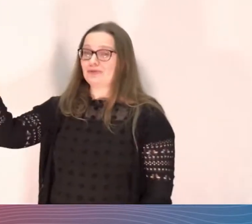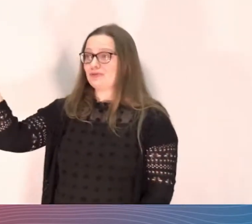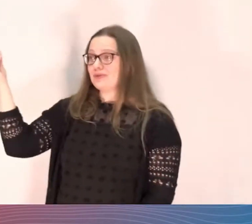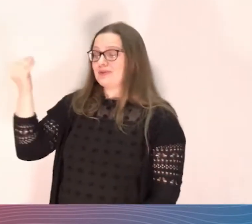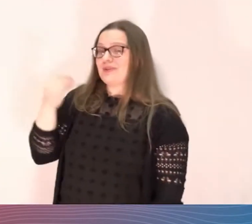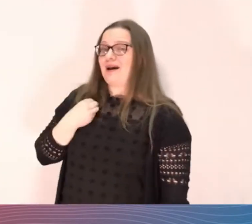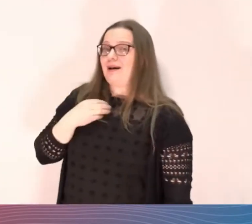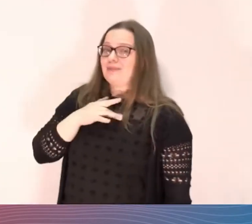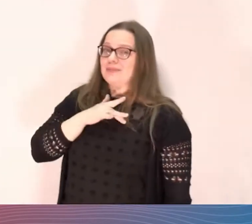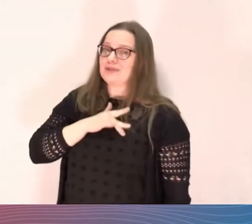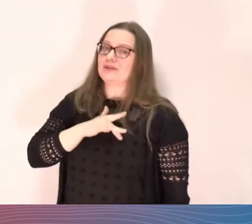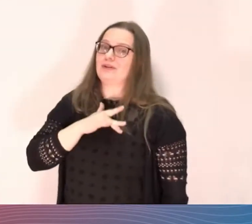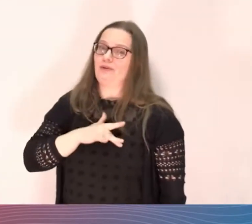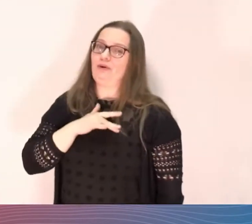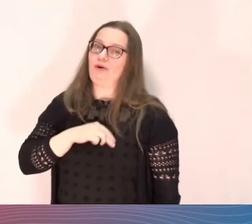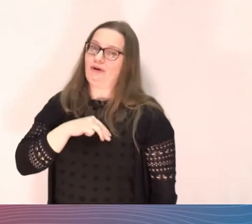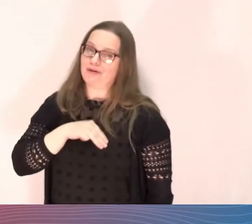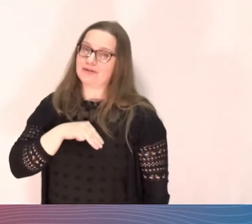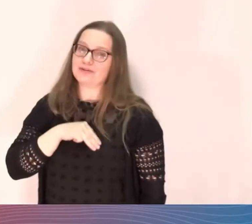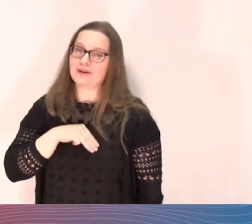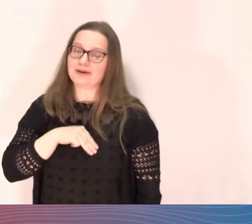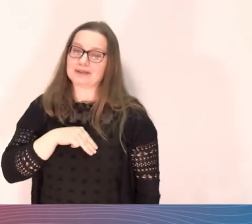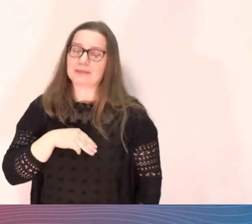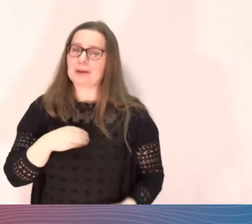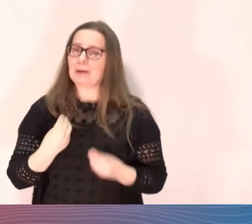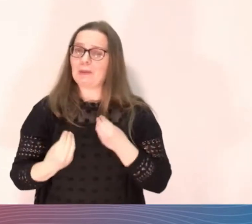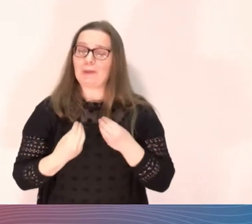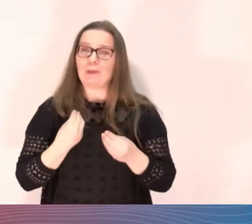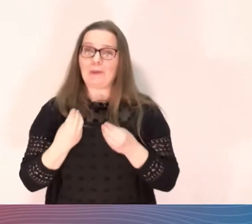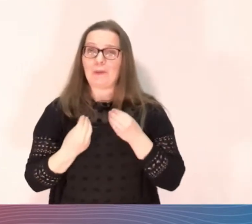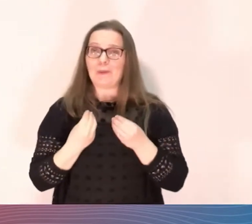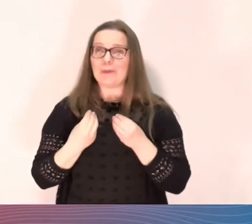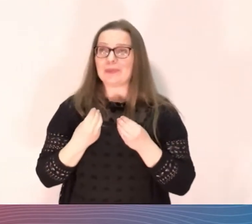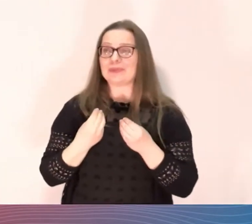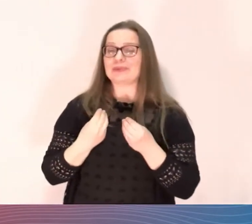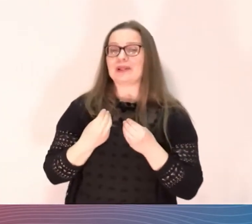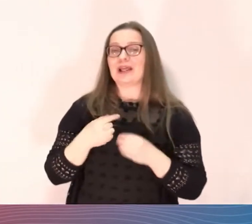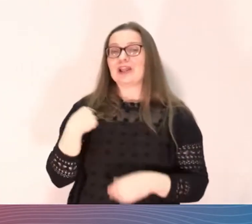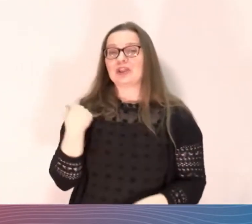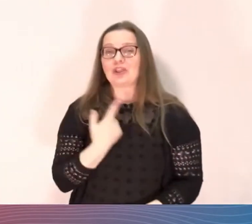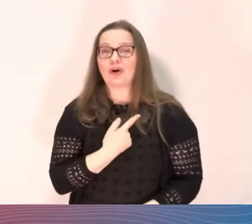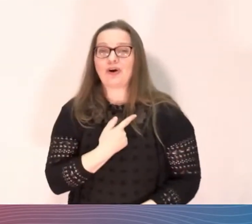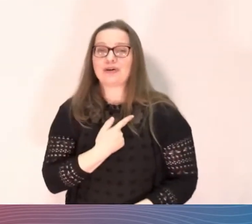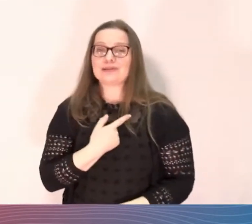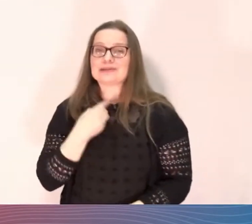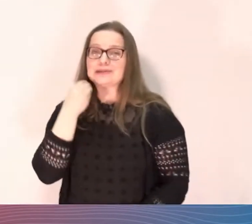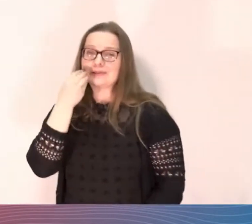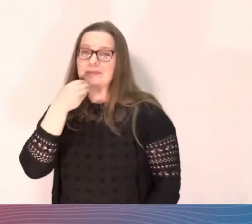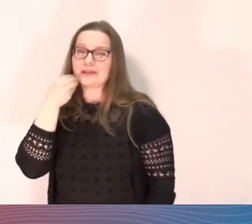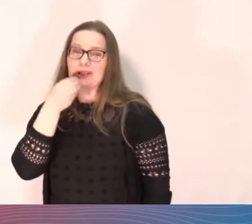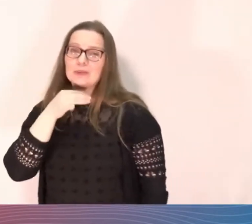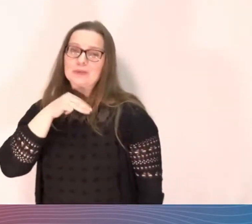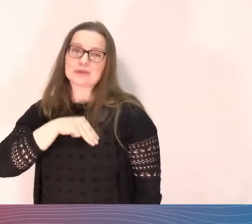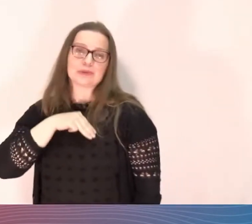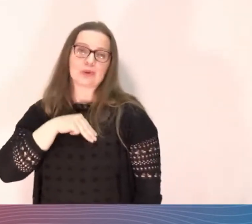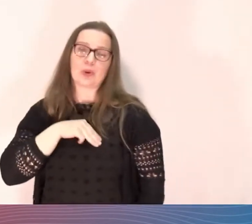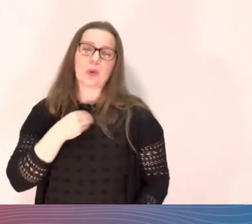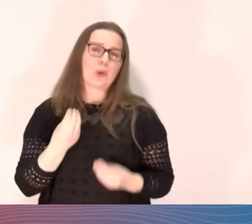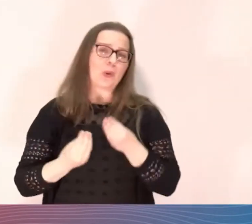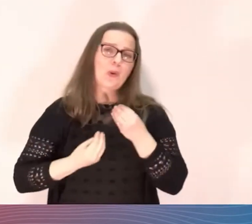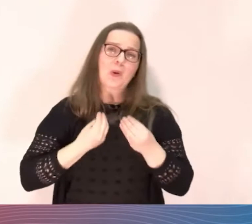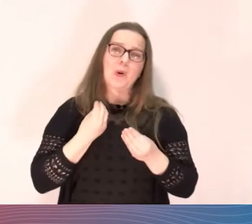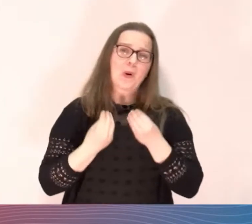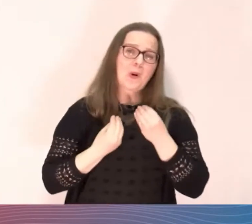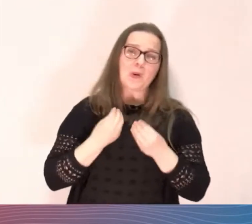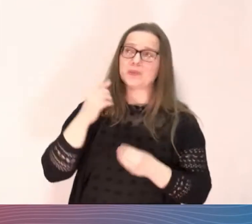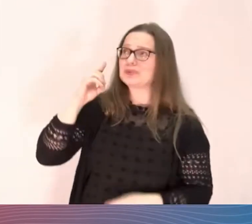Mas como essa misericórdia chegou até nós? Como a eleição de Deus chegou até nós? Como a